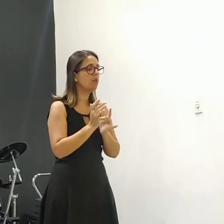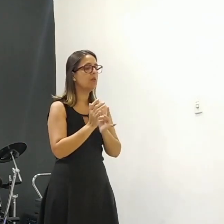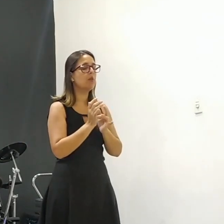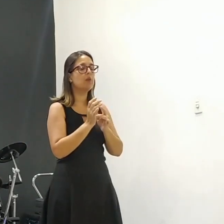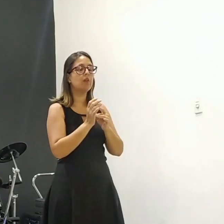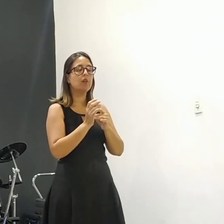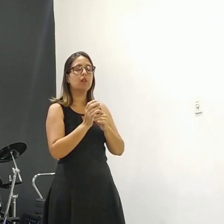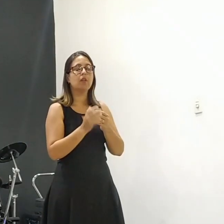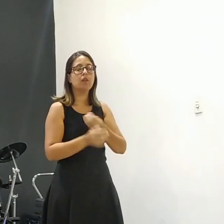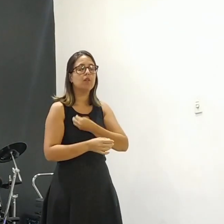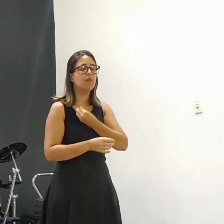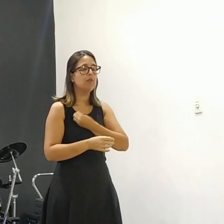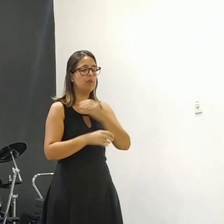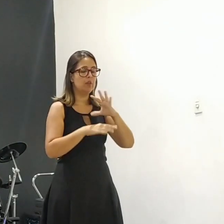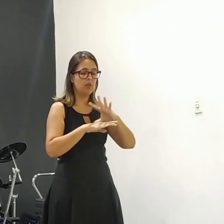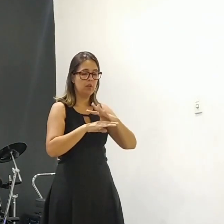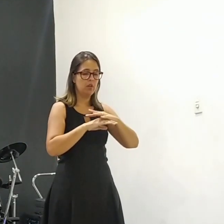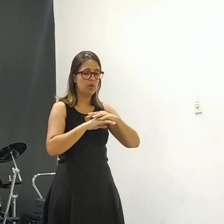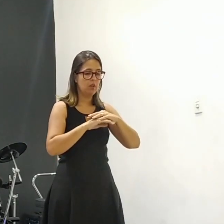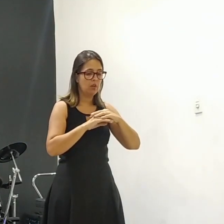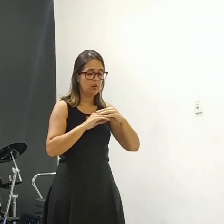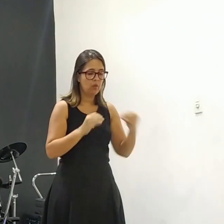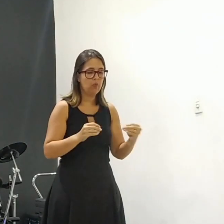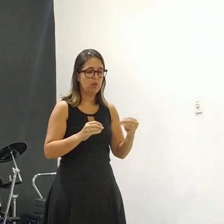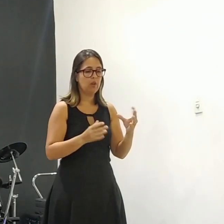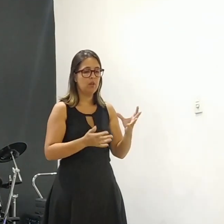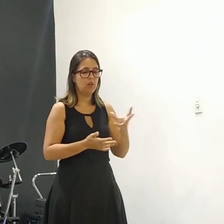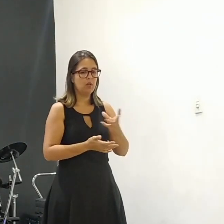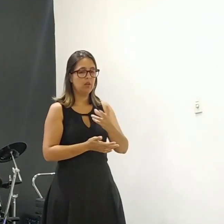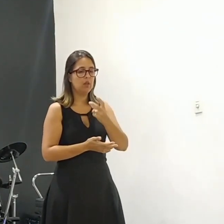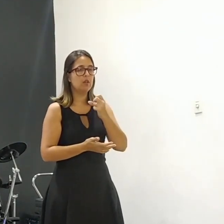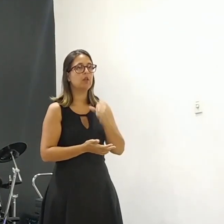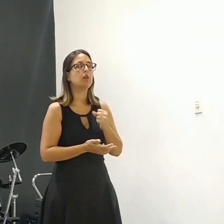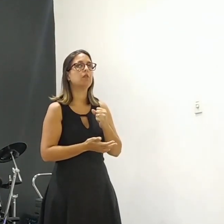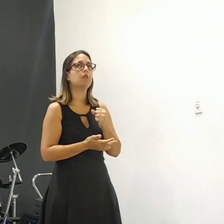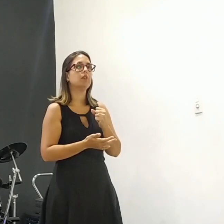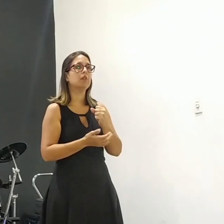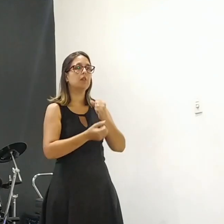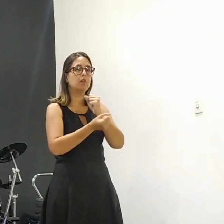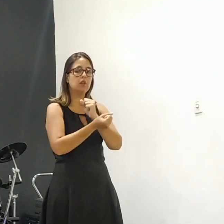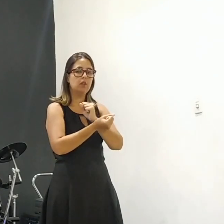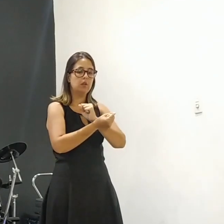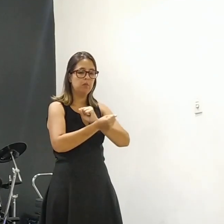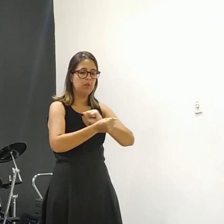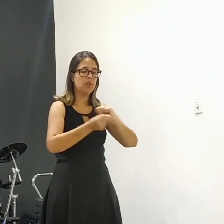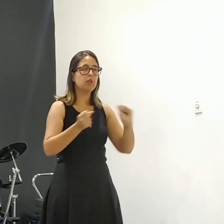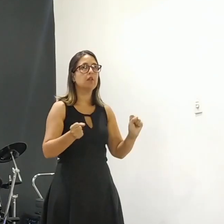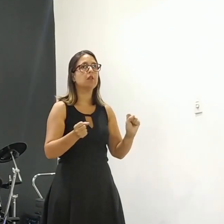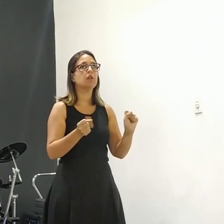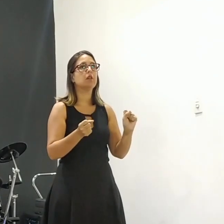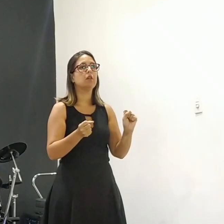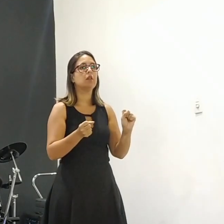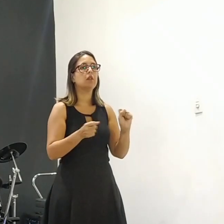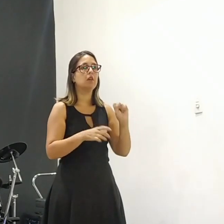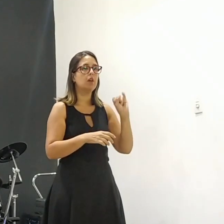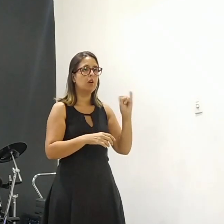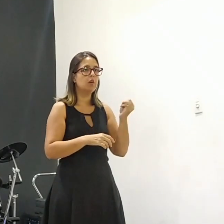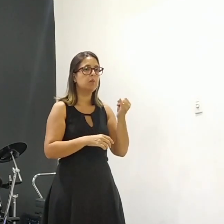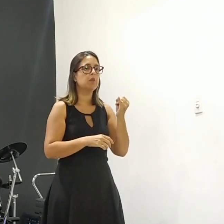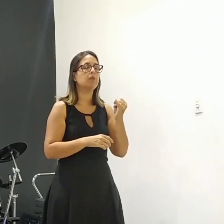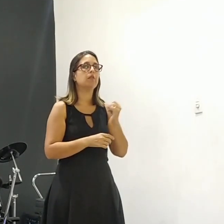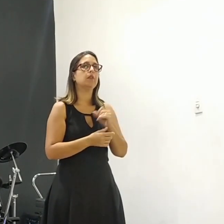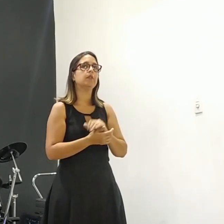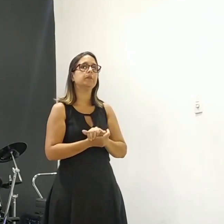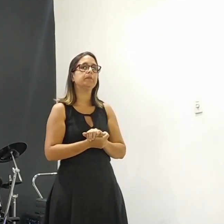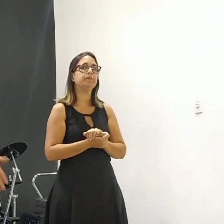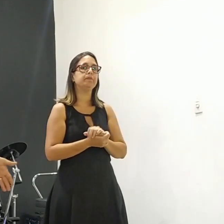trazer cura nessa noite, esse rio vem trazer salvação, vem trazer libertação nessa noite. Então aproveita a oportunidade que o